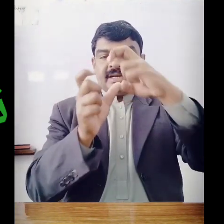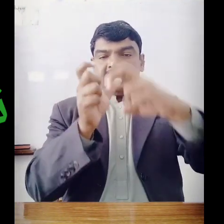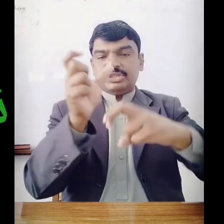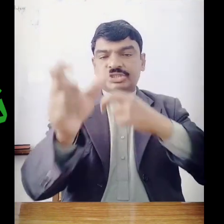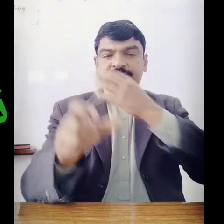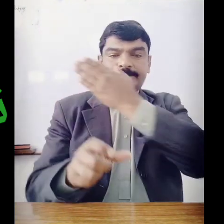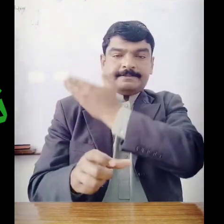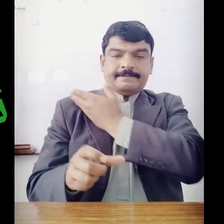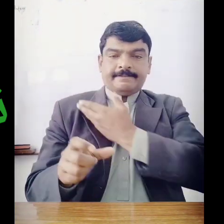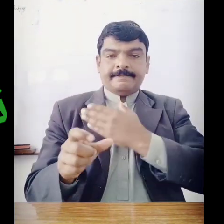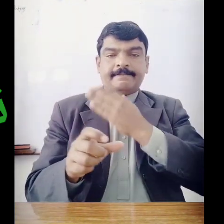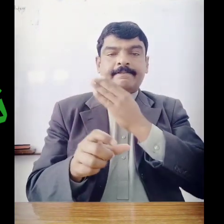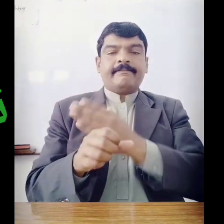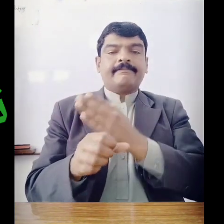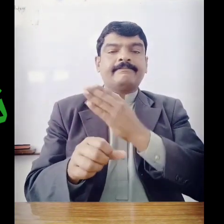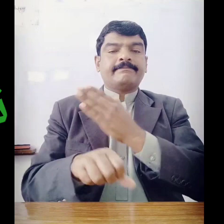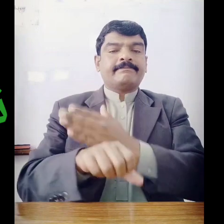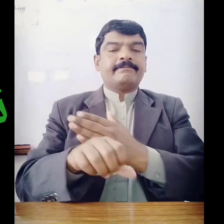ज़िलहज।